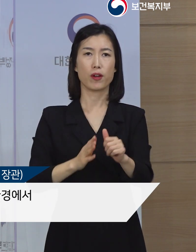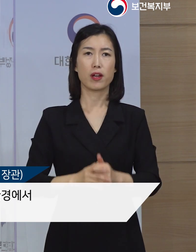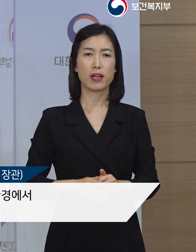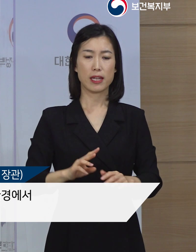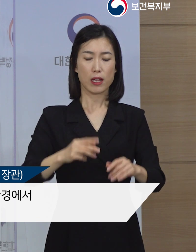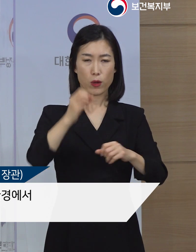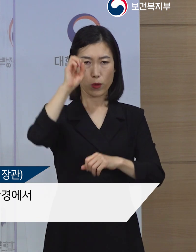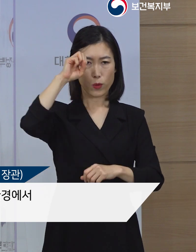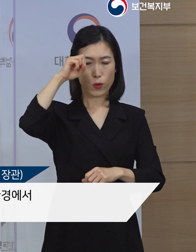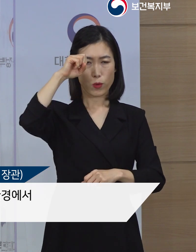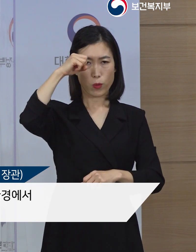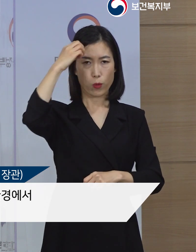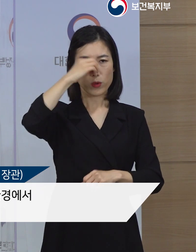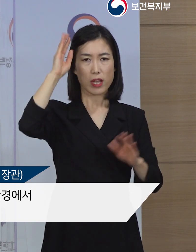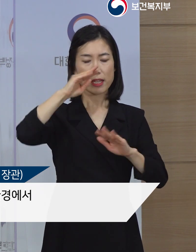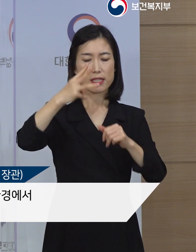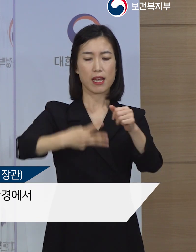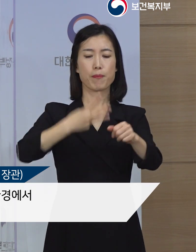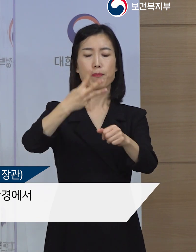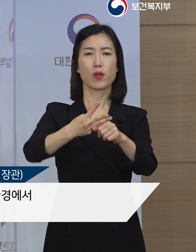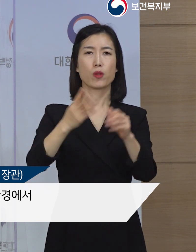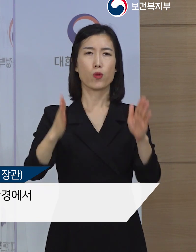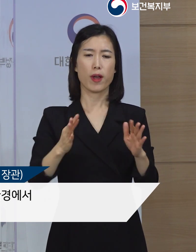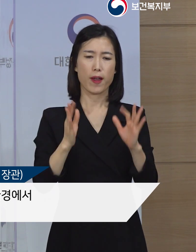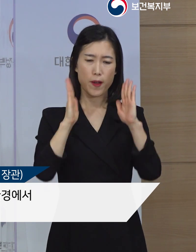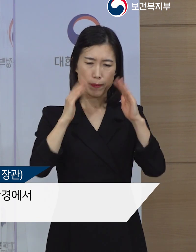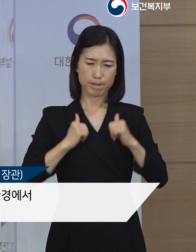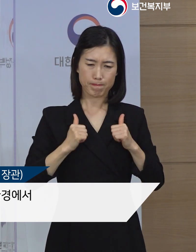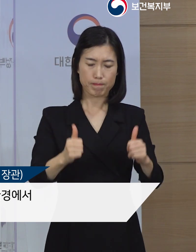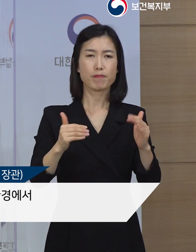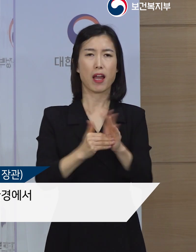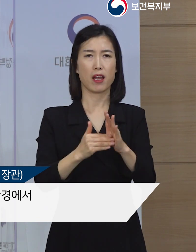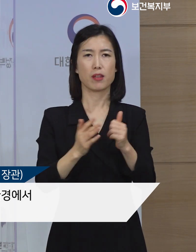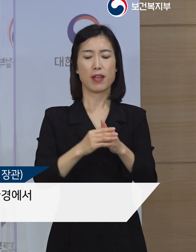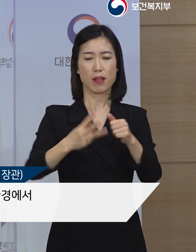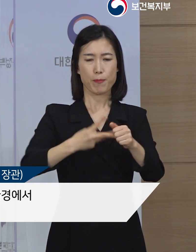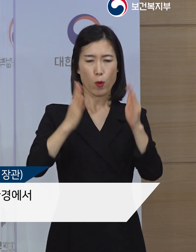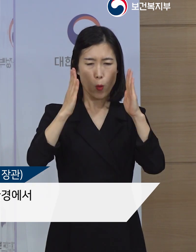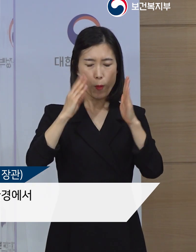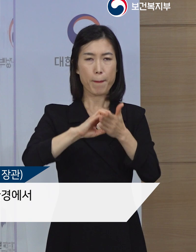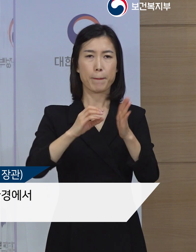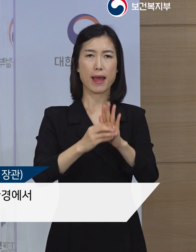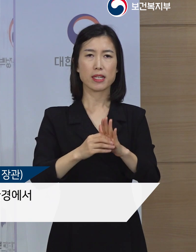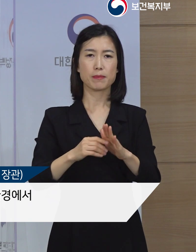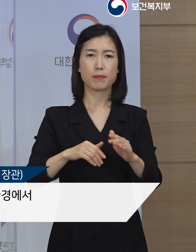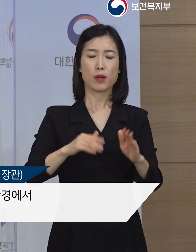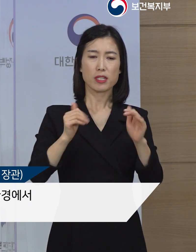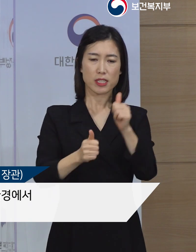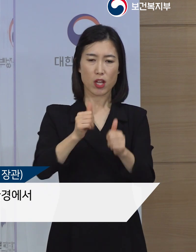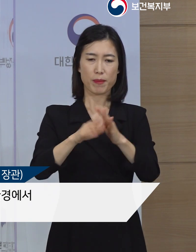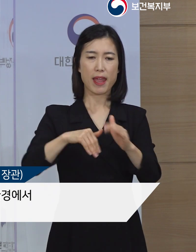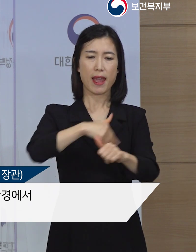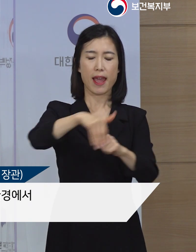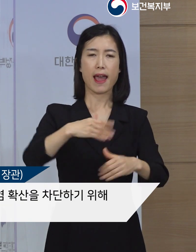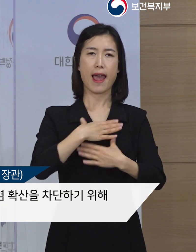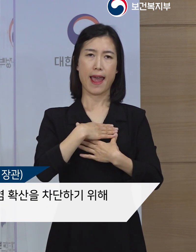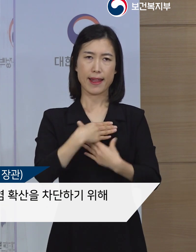3년간 학업에 열중한 우리 아이들이 안전한 환경에서 수능을 치를 수 있도록 함께 노력해야